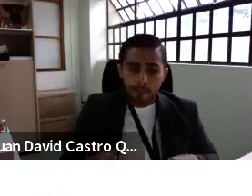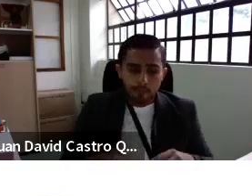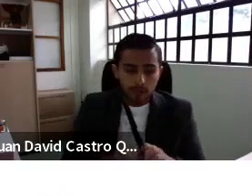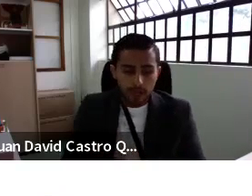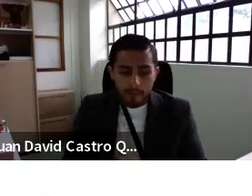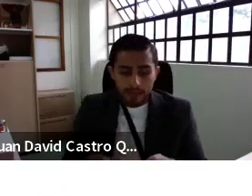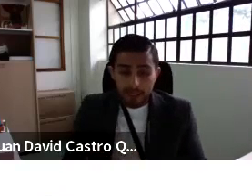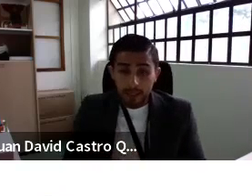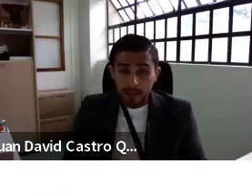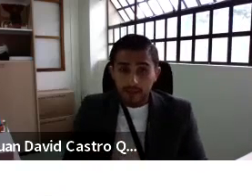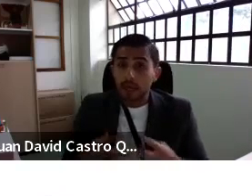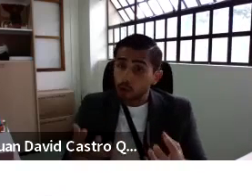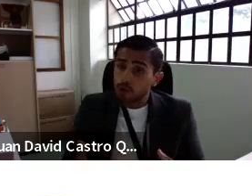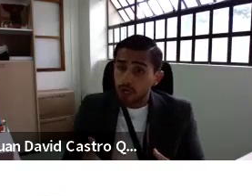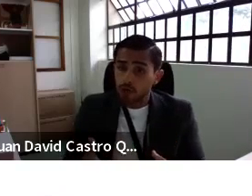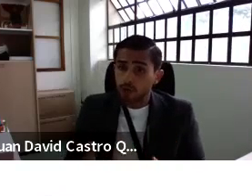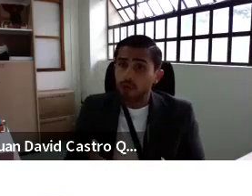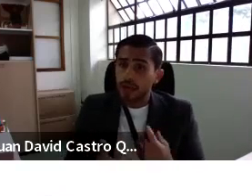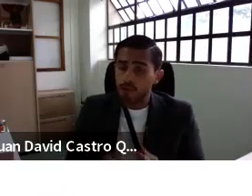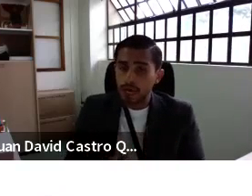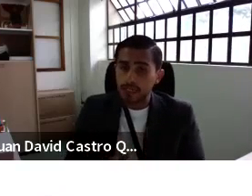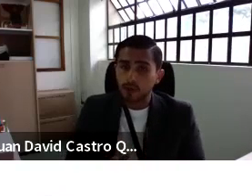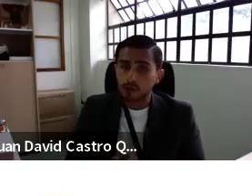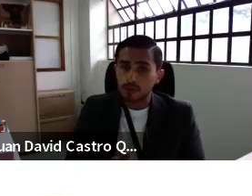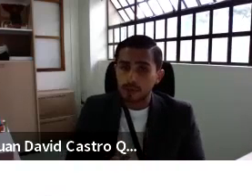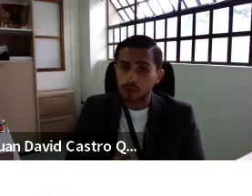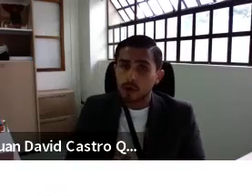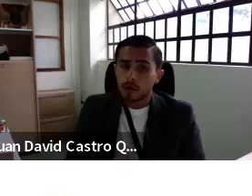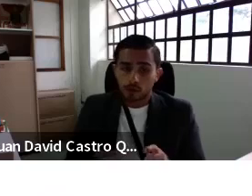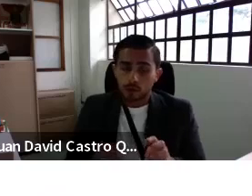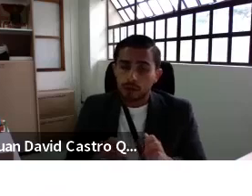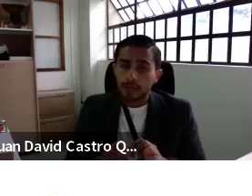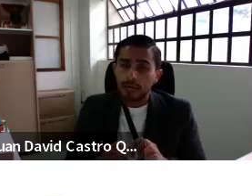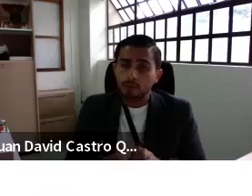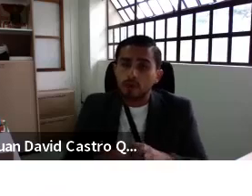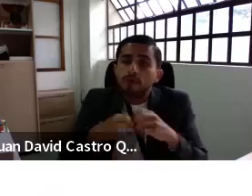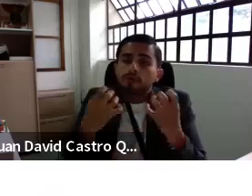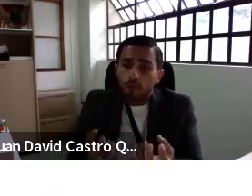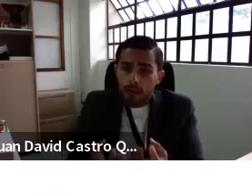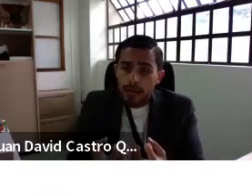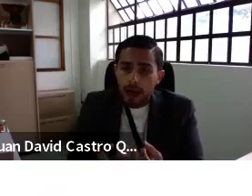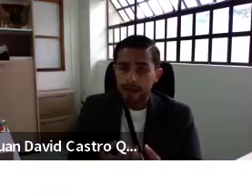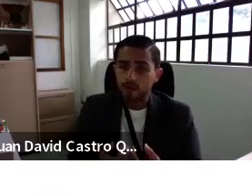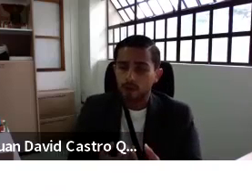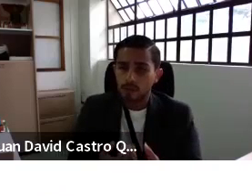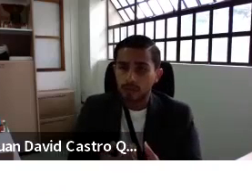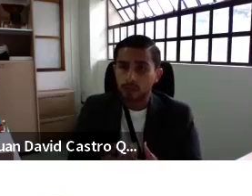porque a partir del uso que nosotros le damos a ese conocimiento nosotros también le damos forma a ese conocimiento